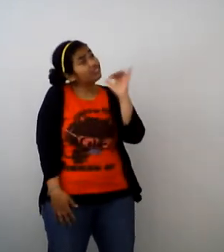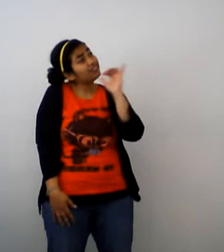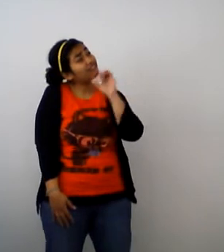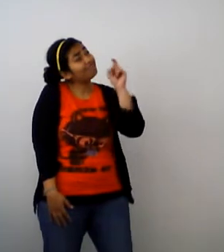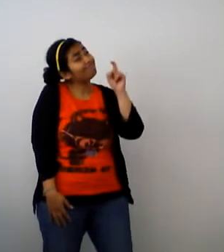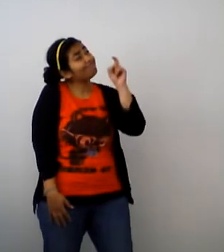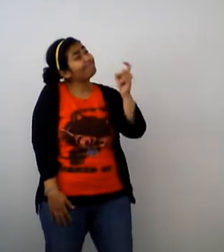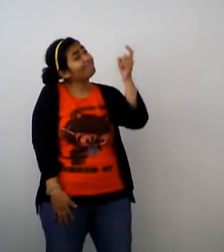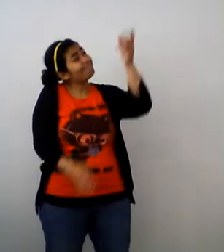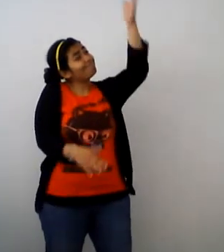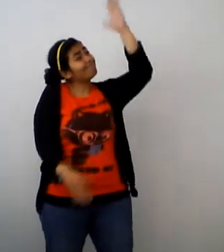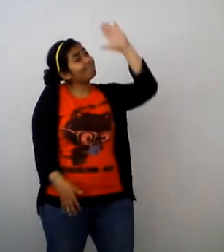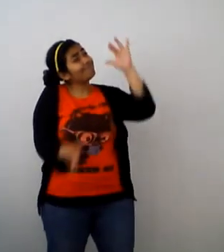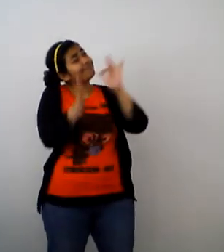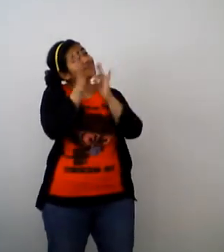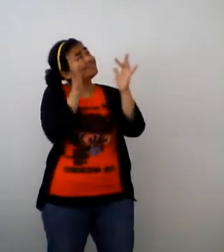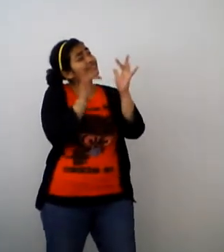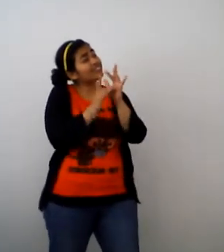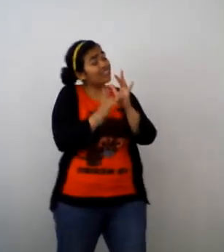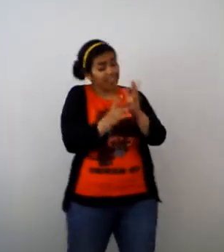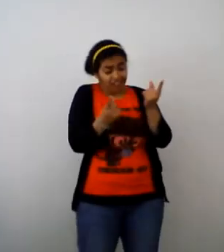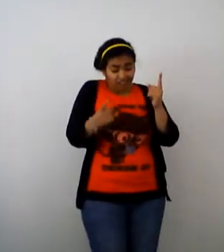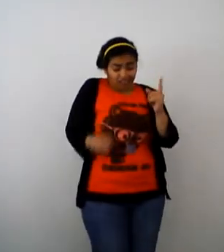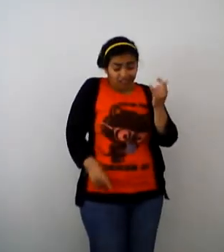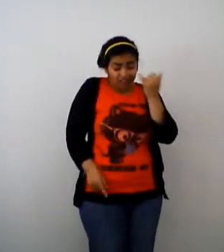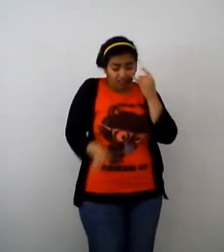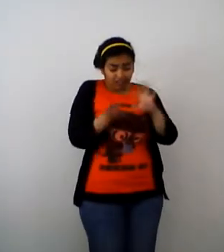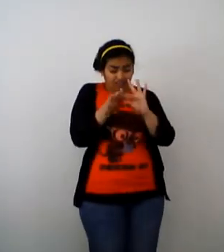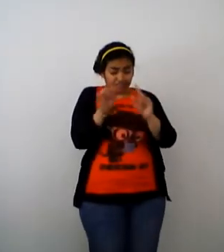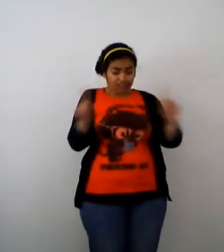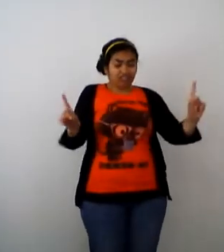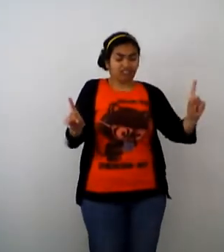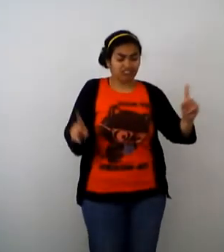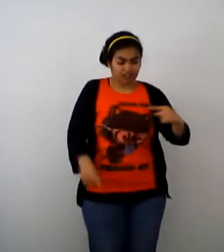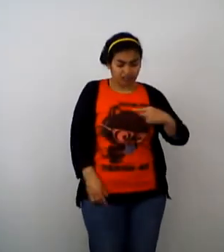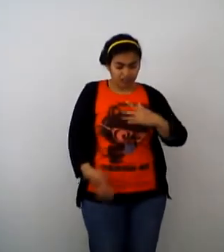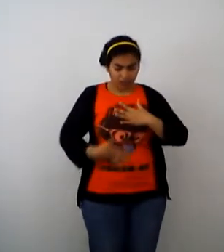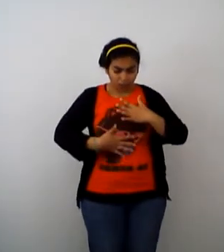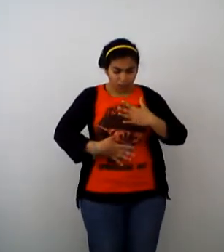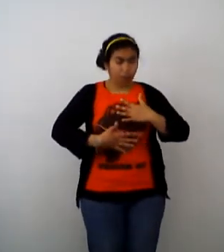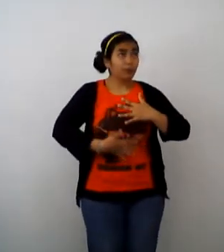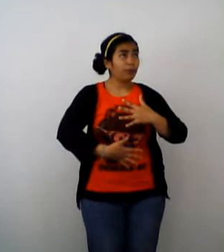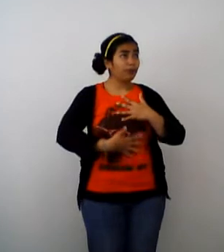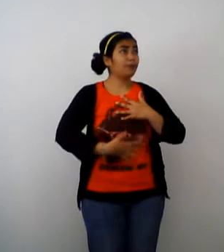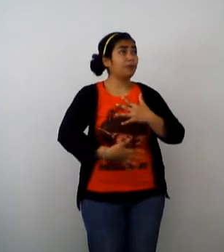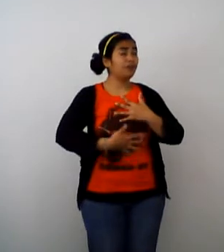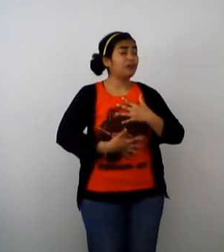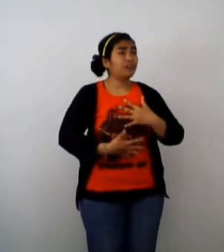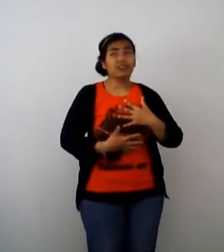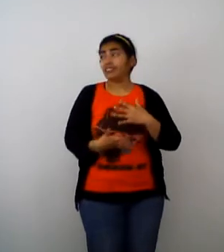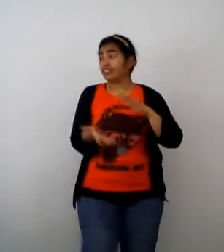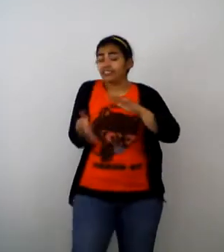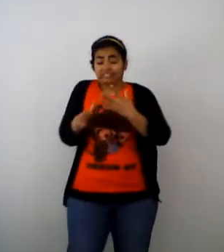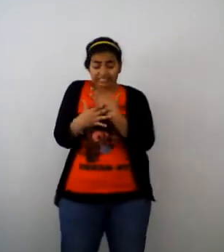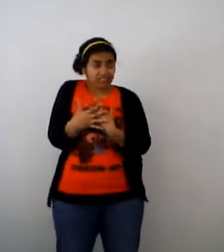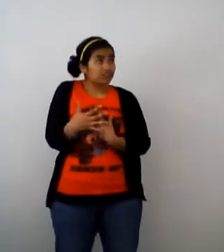Te necesito más que el aire, esa respiro. Te necesito más que el agua para